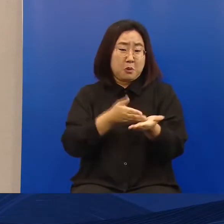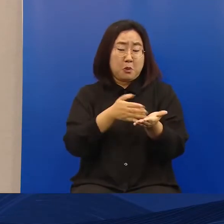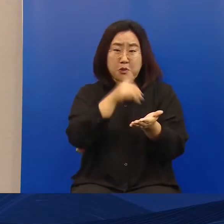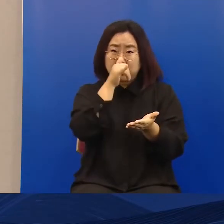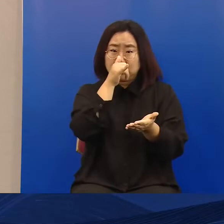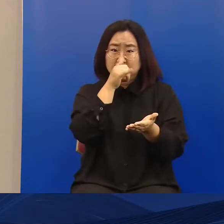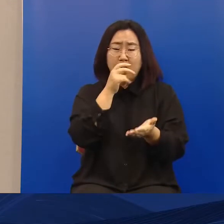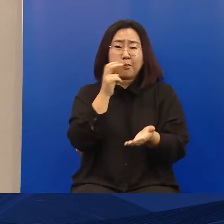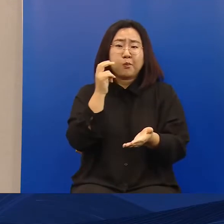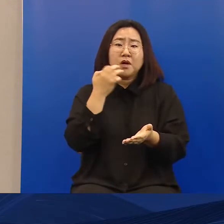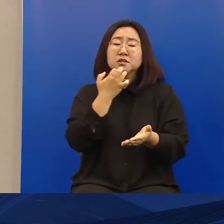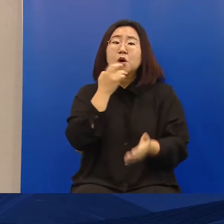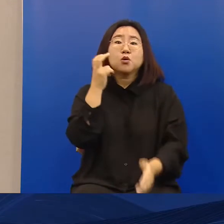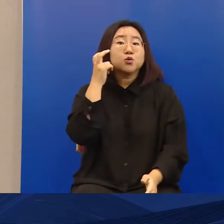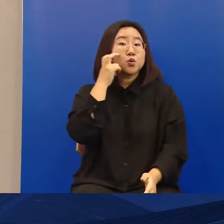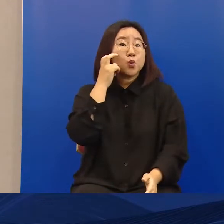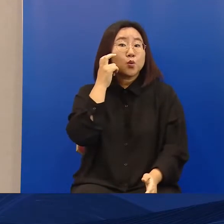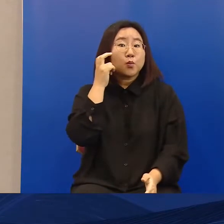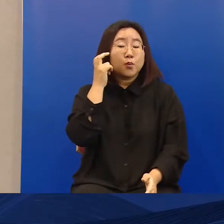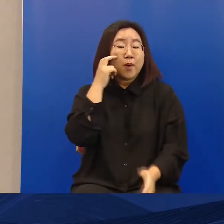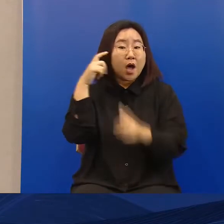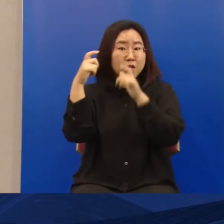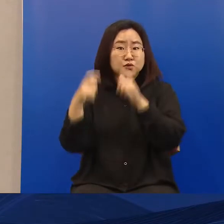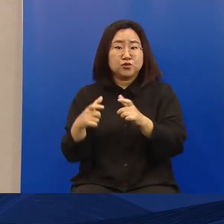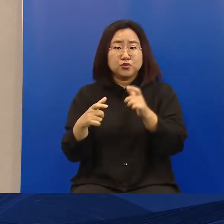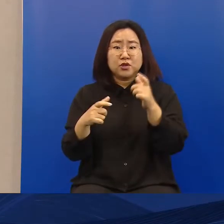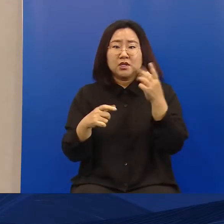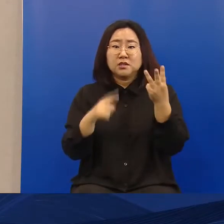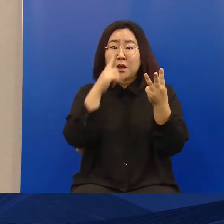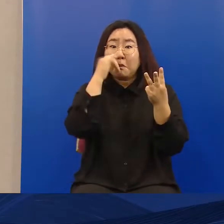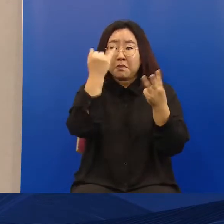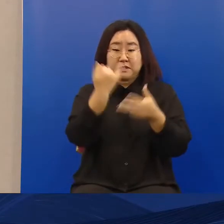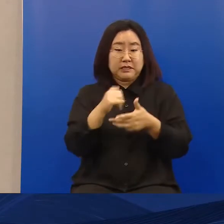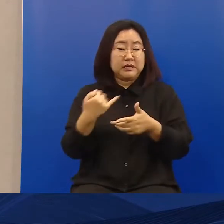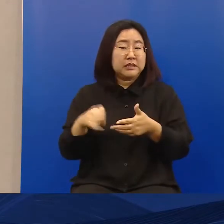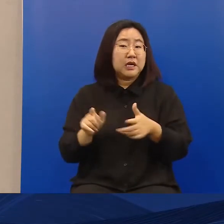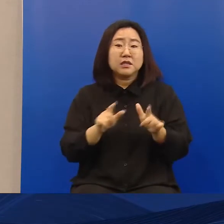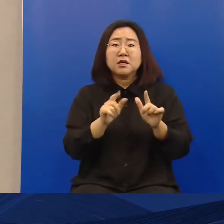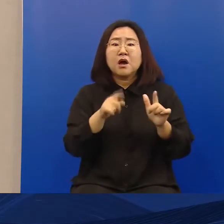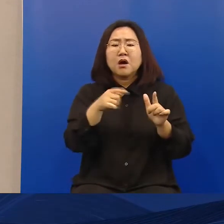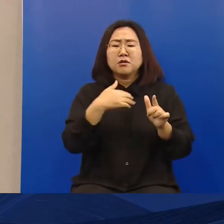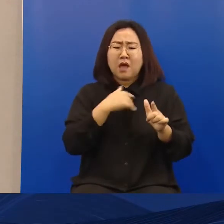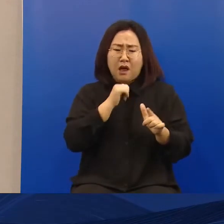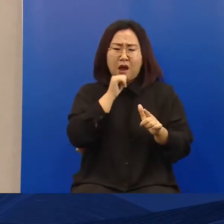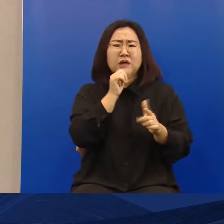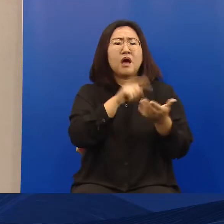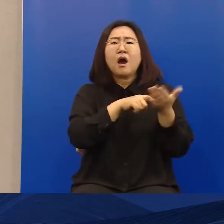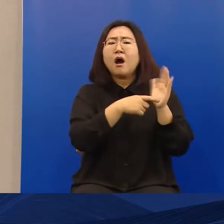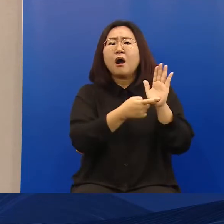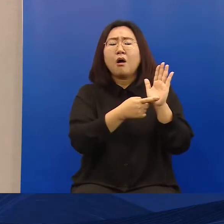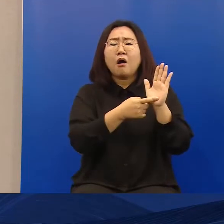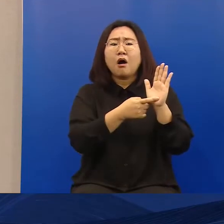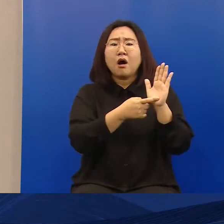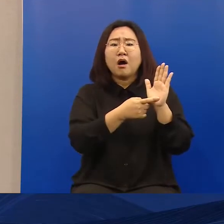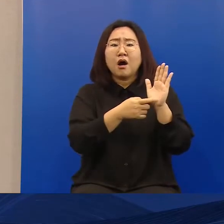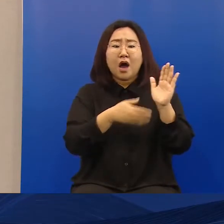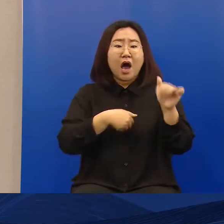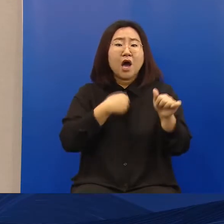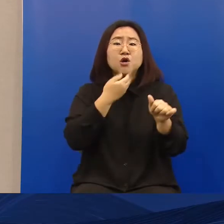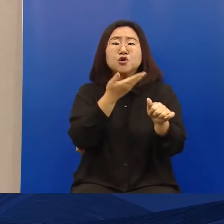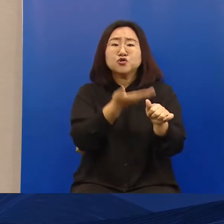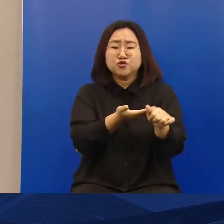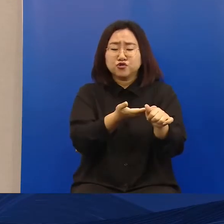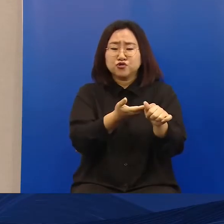나왔던 송파 세모녀 사건, 그거는 자신들의 가난을 알릴 수가 없었죠.